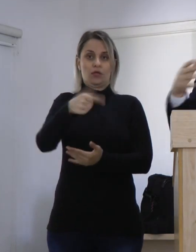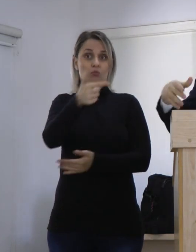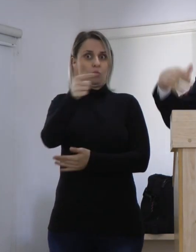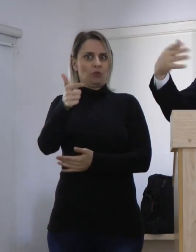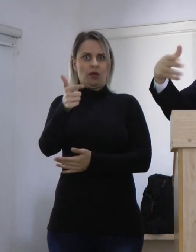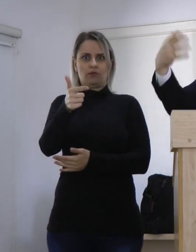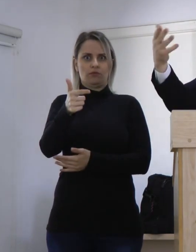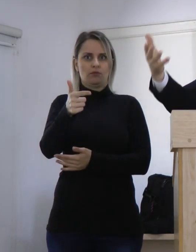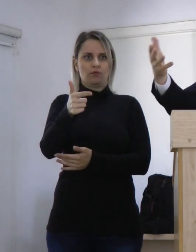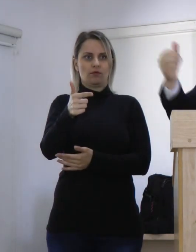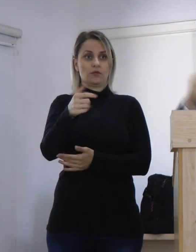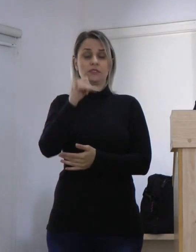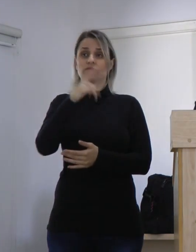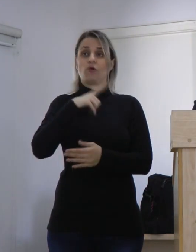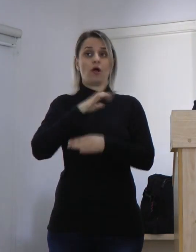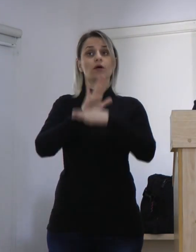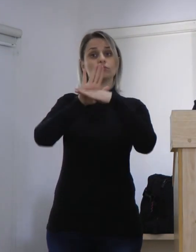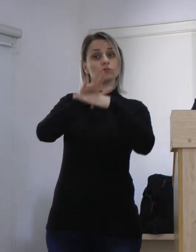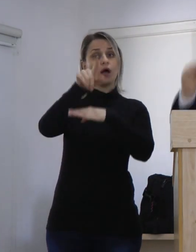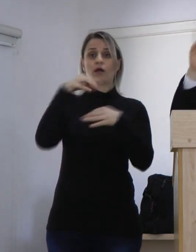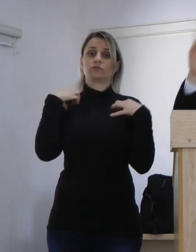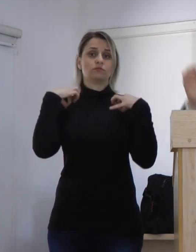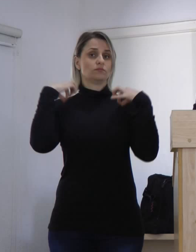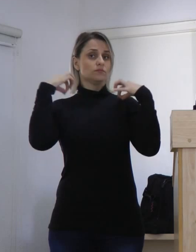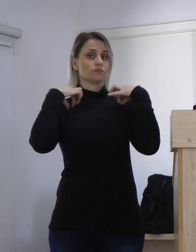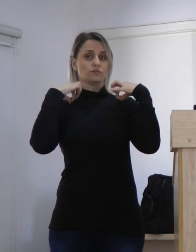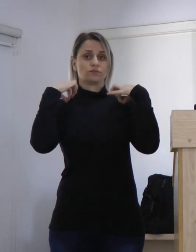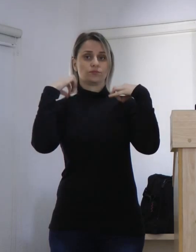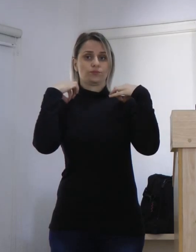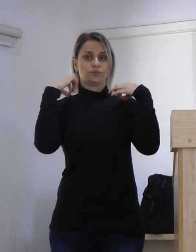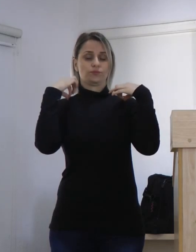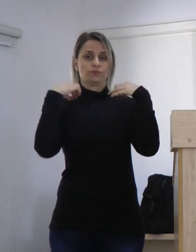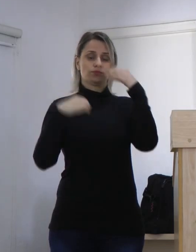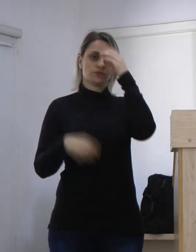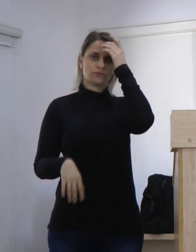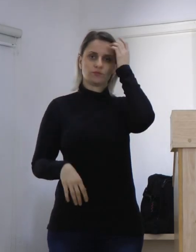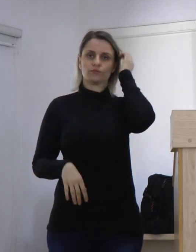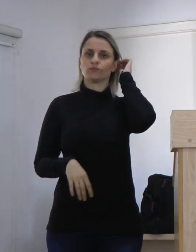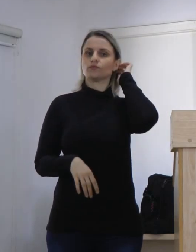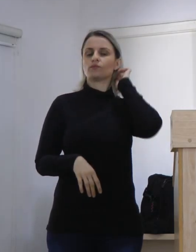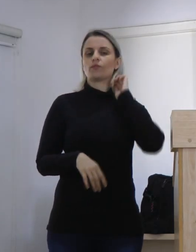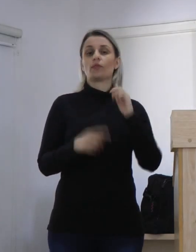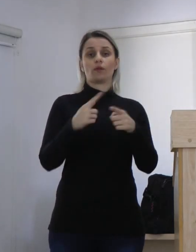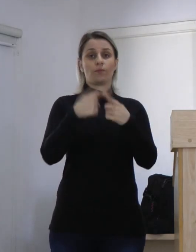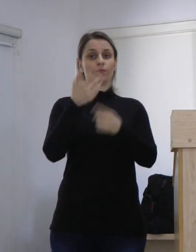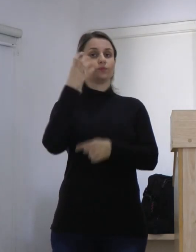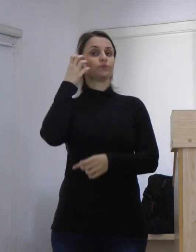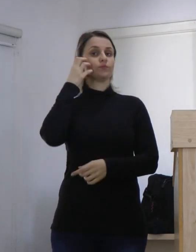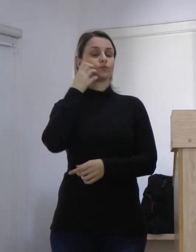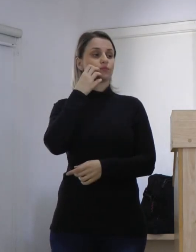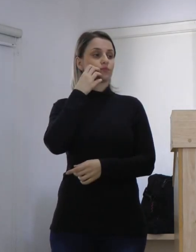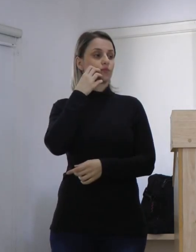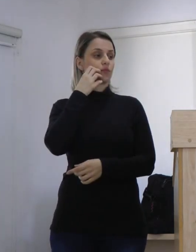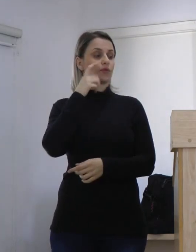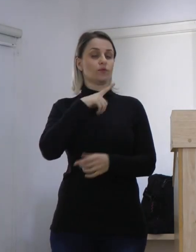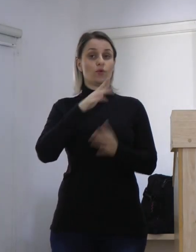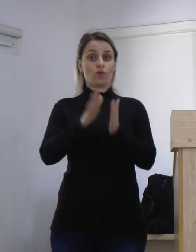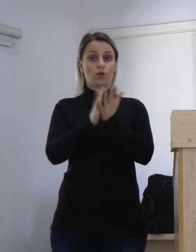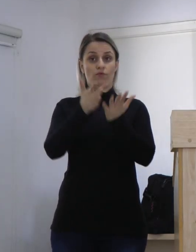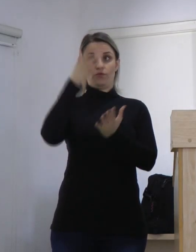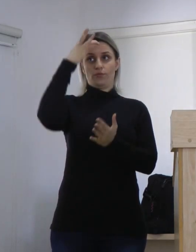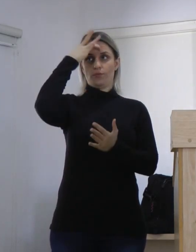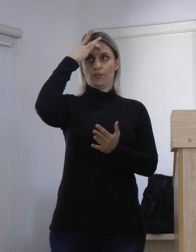A contribuição sempre é voluntária. Mas Allan Kardec, no Livro dos Médiuns, Deixa eu colocar aqui para vocês, é rápido.